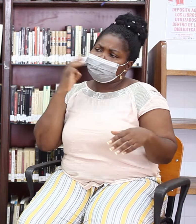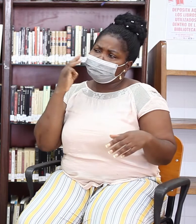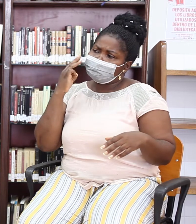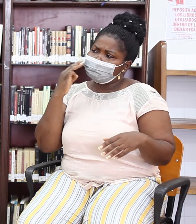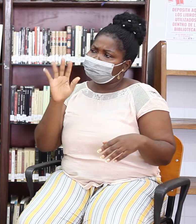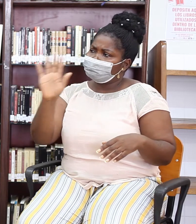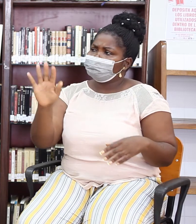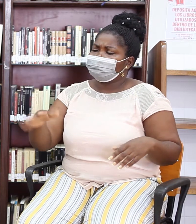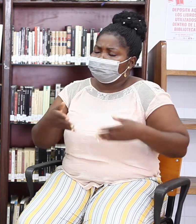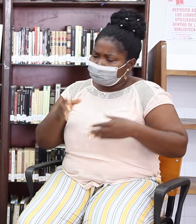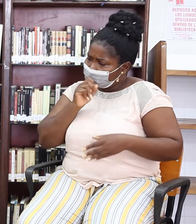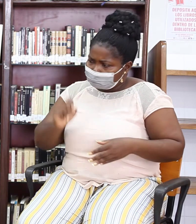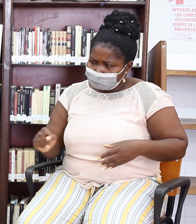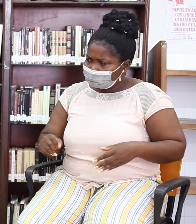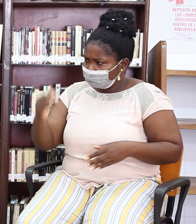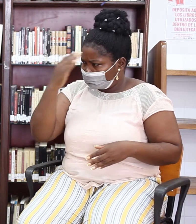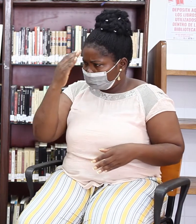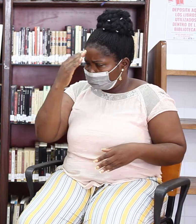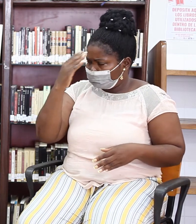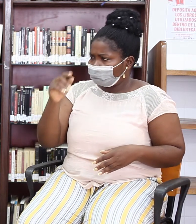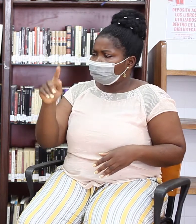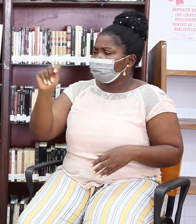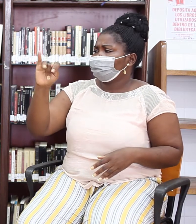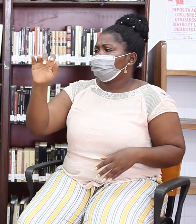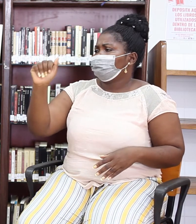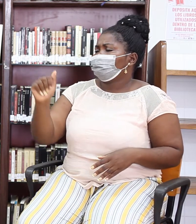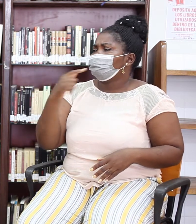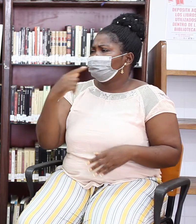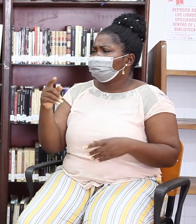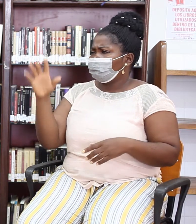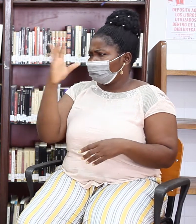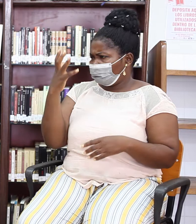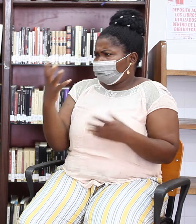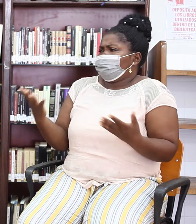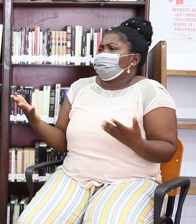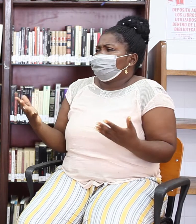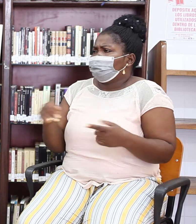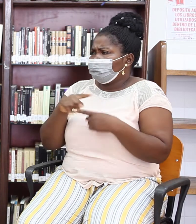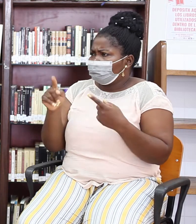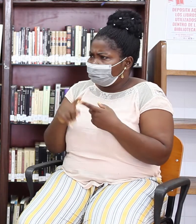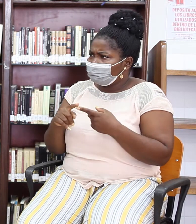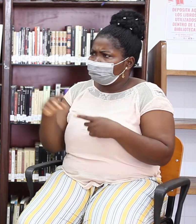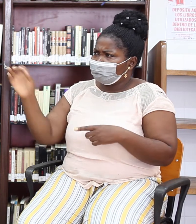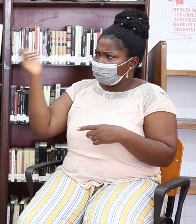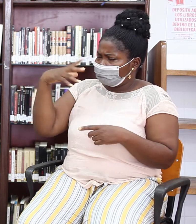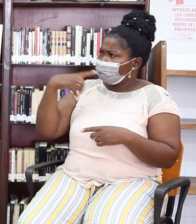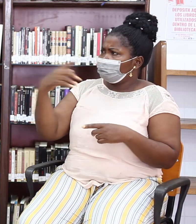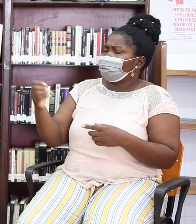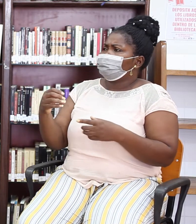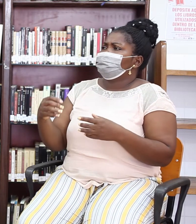y a su anciana y sabia tía. Lo más extraño fue que cuando el sol se puso aquella